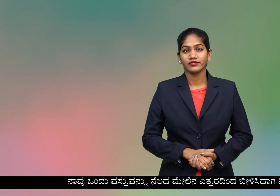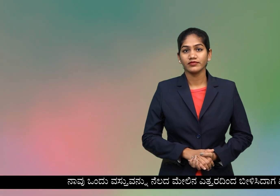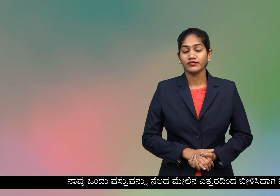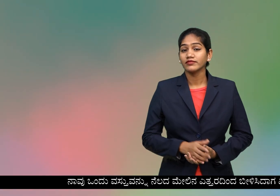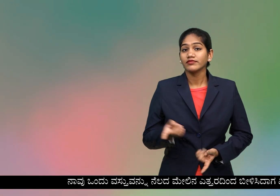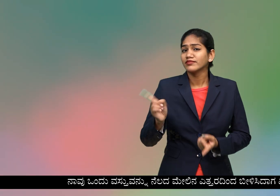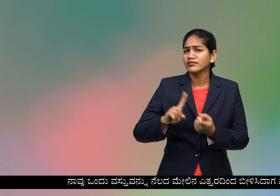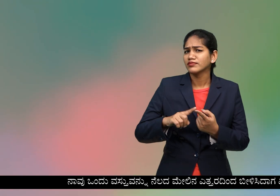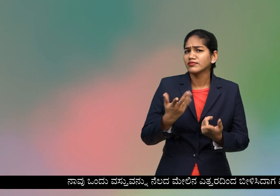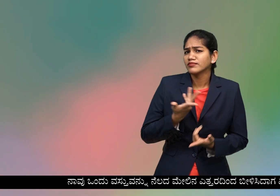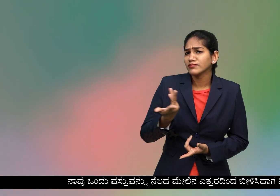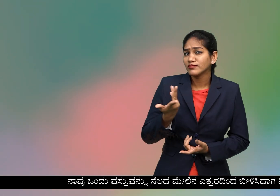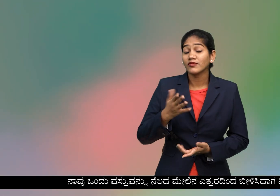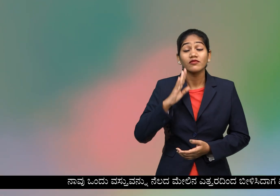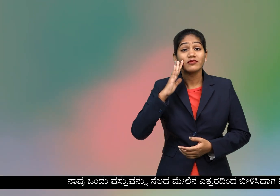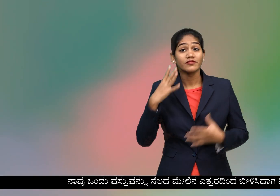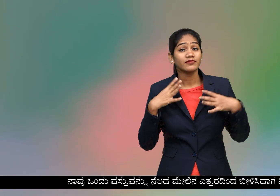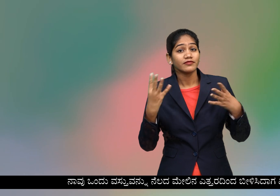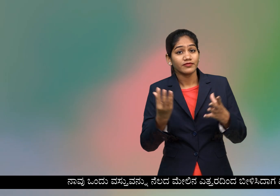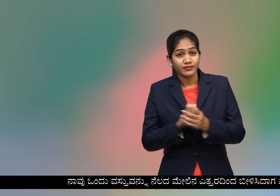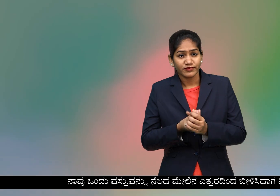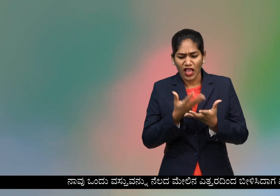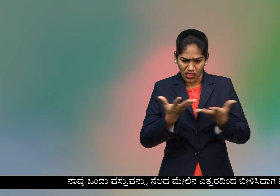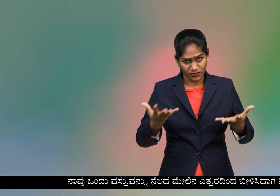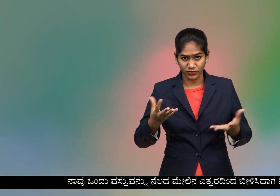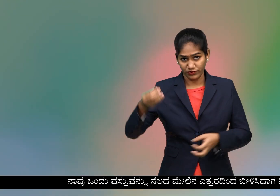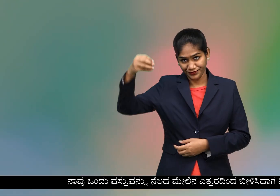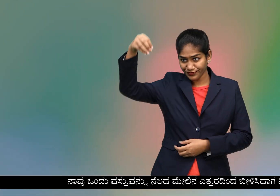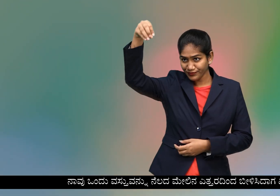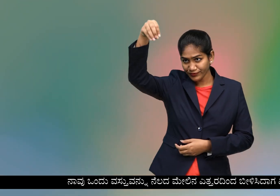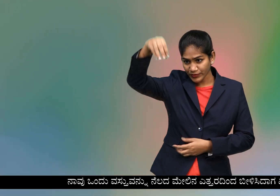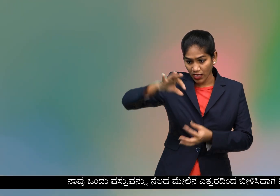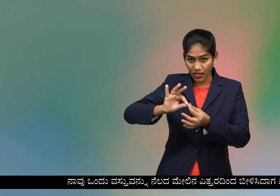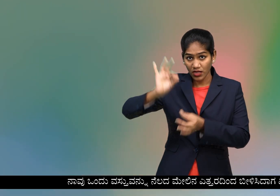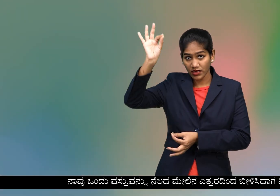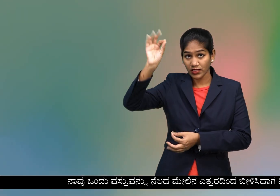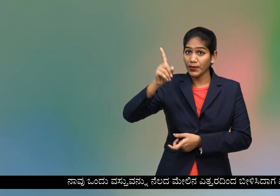ನಾವು ಒಂದು ವಸ್ತುವನ್ನು ನೆಲದ ಮೇಲಿನ ಎತ್ತರದಿಂದ ಬೀಳಿಸಿದಾಗ ಏನಾಗುತ್ತದೆ?